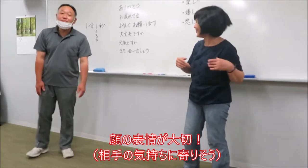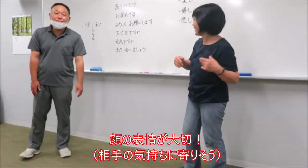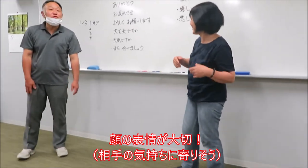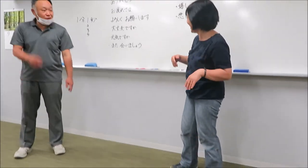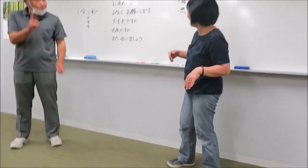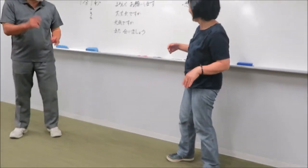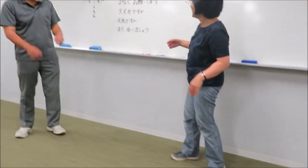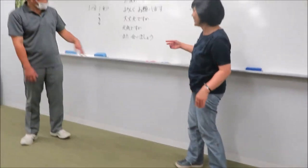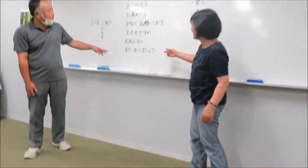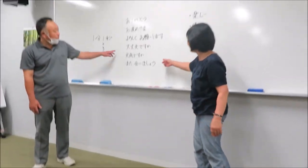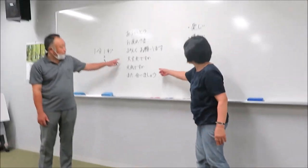ですか